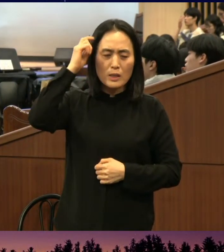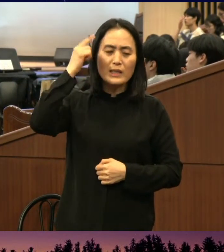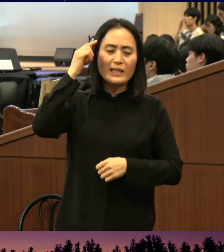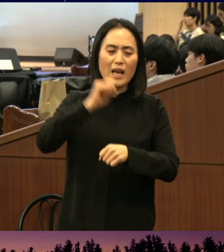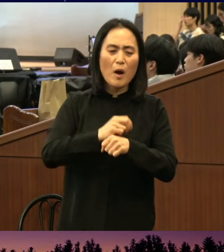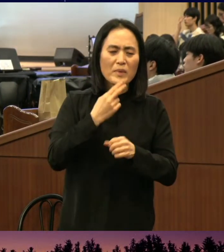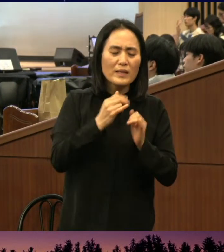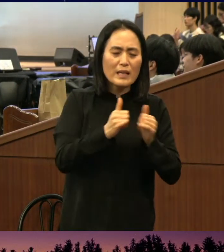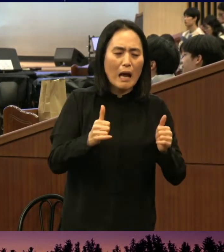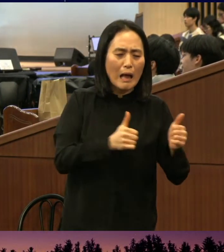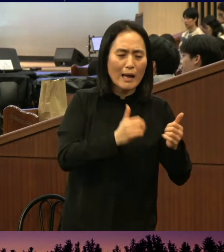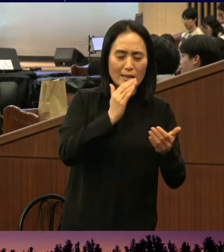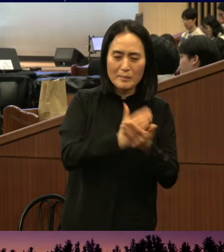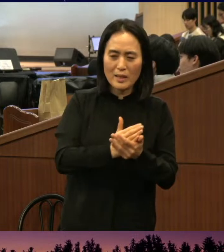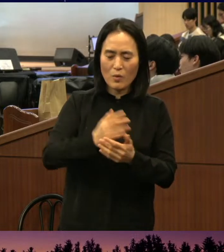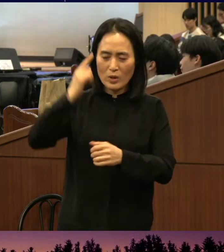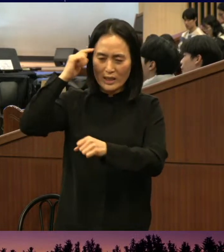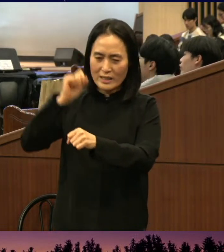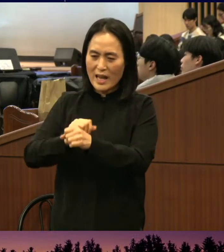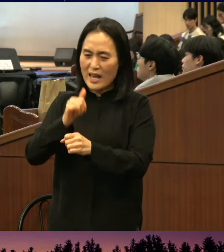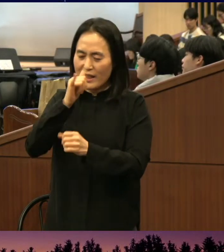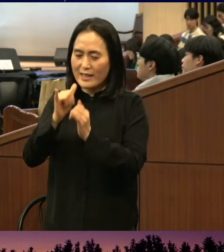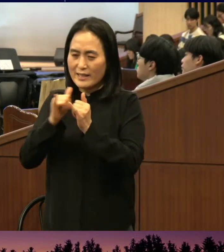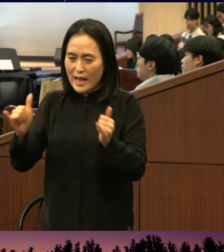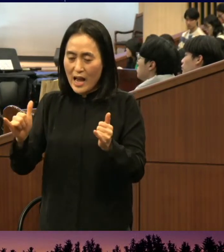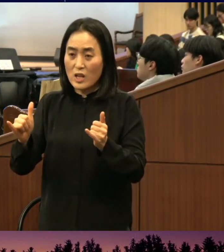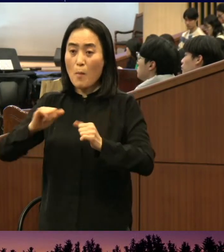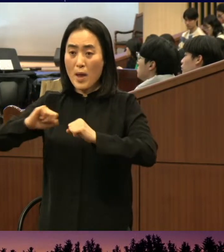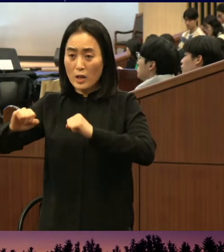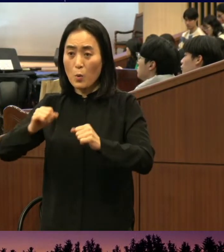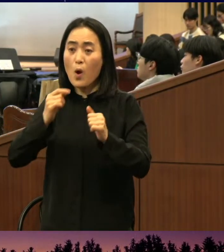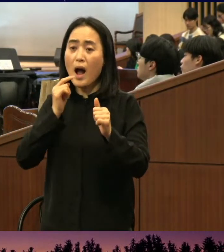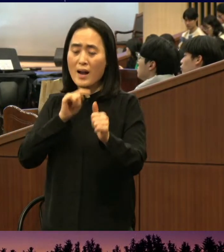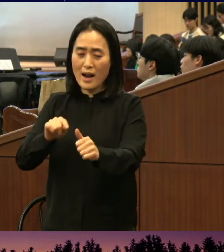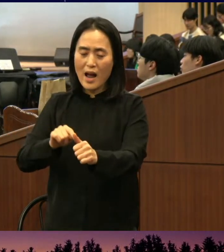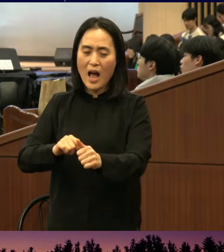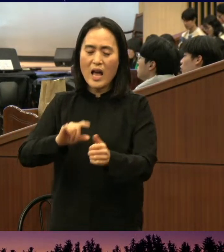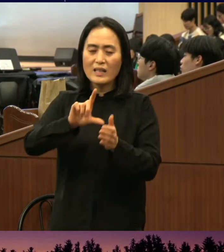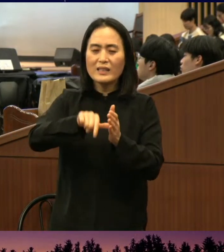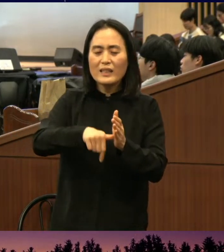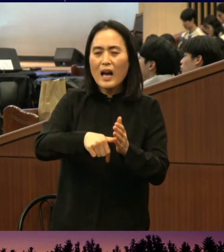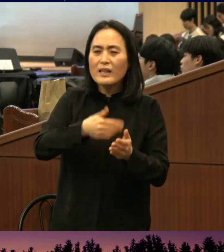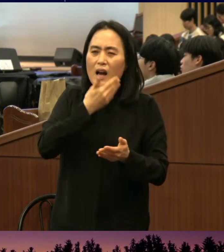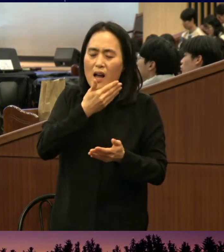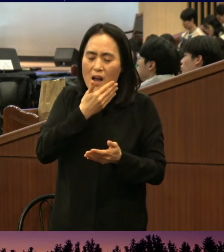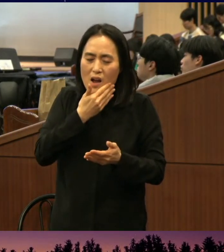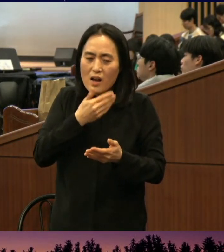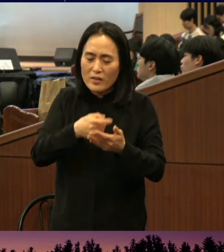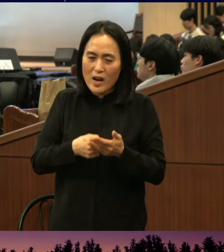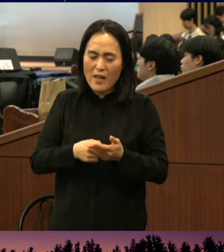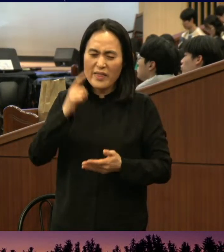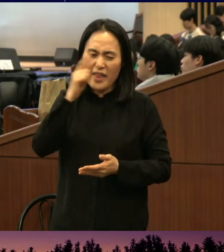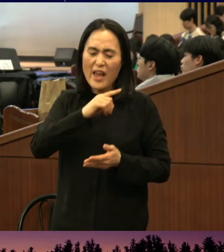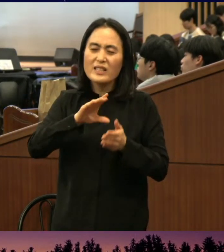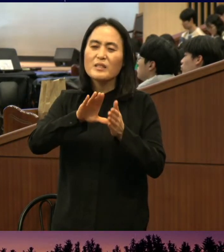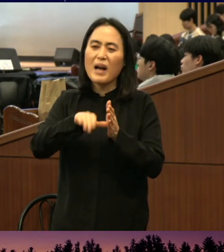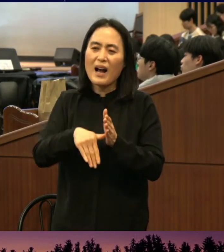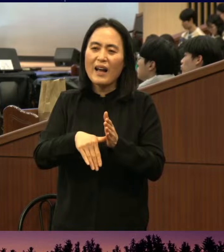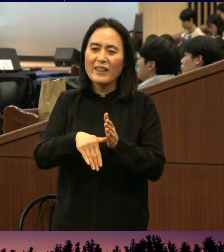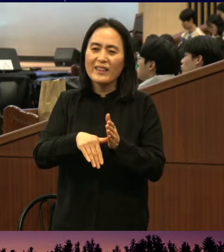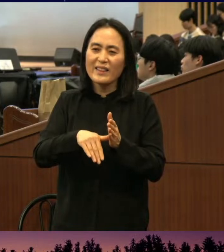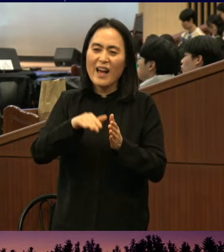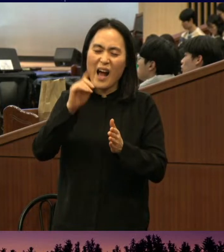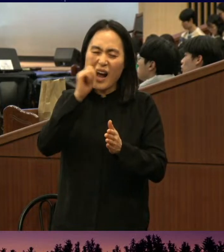말고 오직 지혜 있는 자같이 하여 세월을 아끼라 때가 악하니라. 그러므로 어리석은 자가 되지 말고 오직 주의